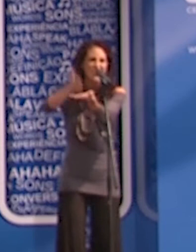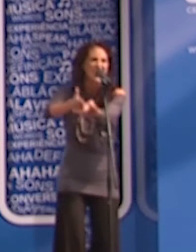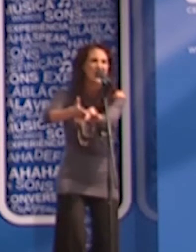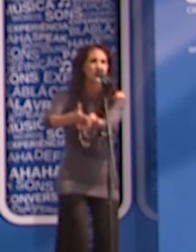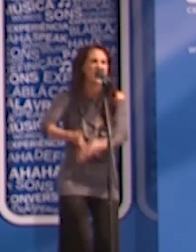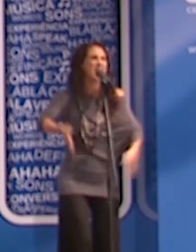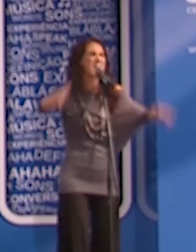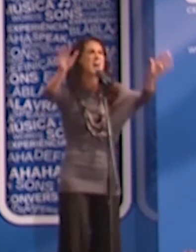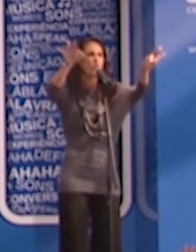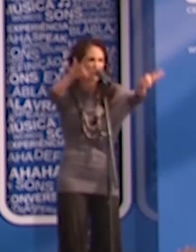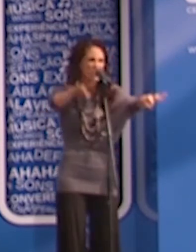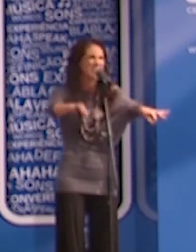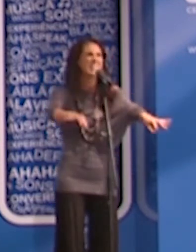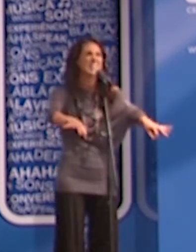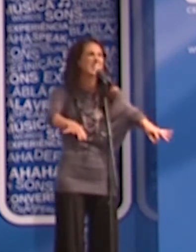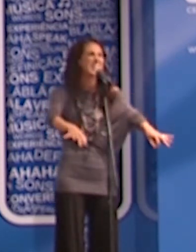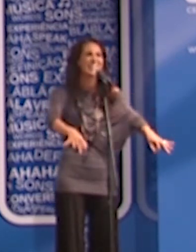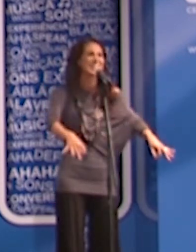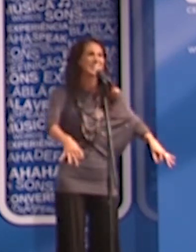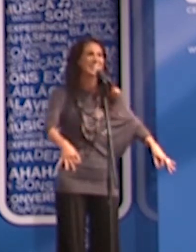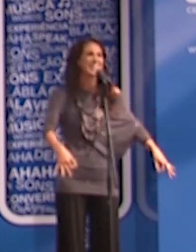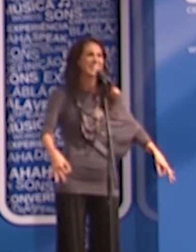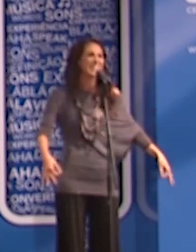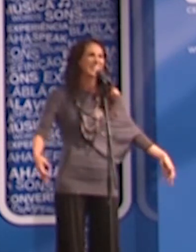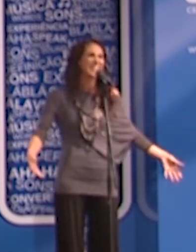coração, até ao fim.